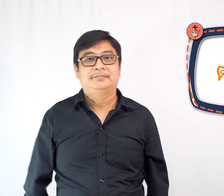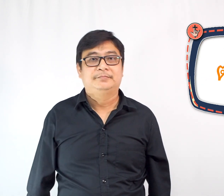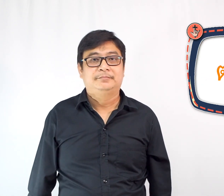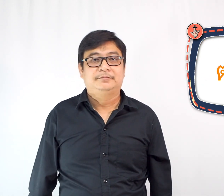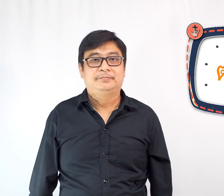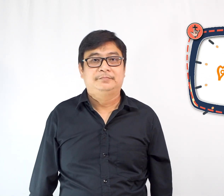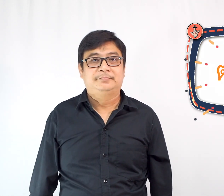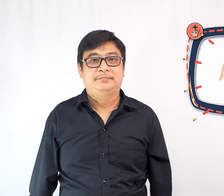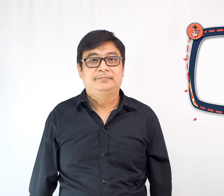เ